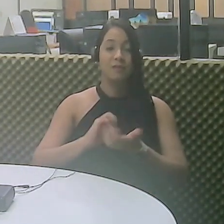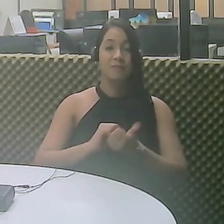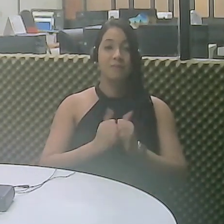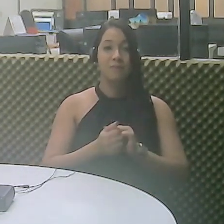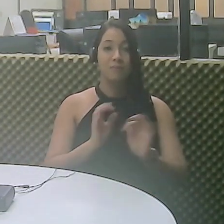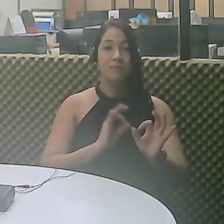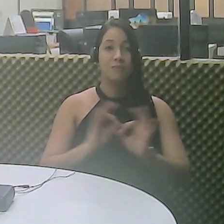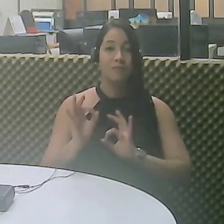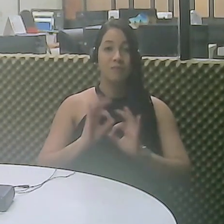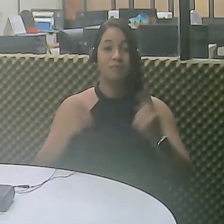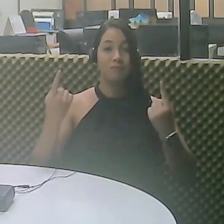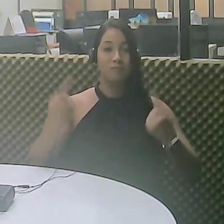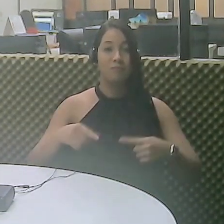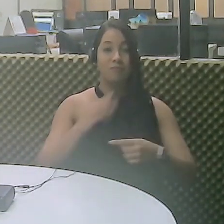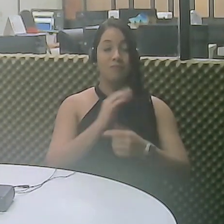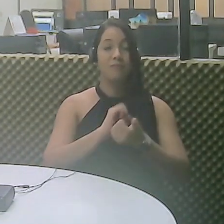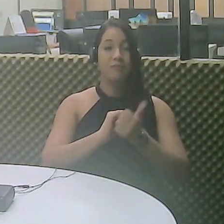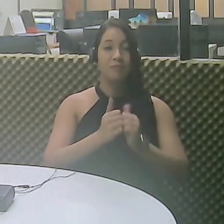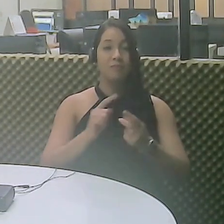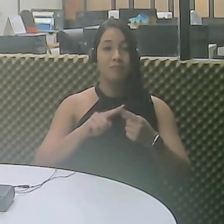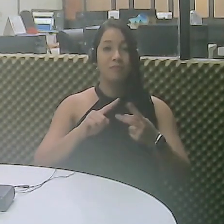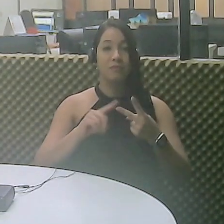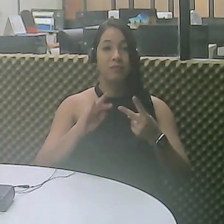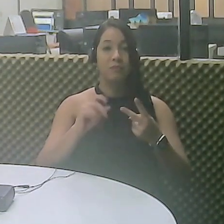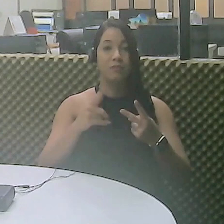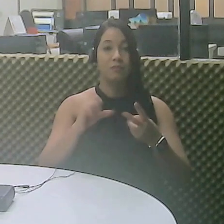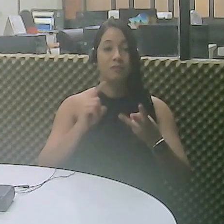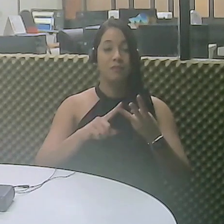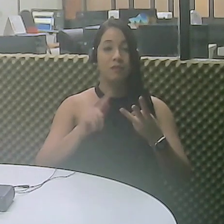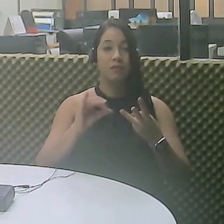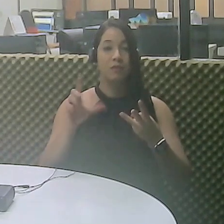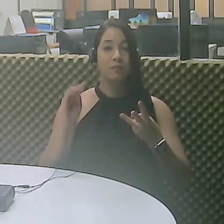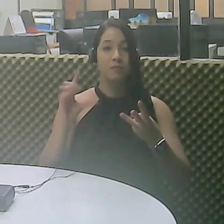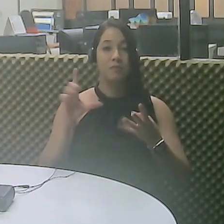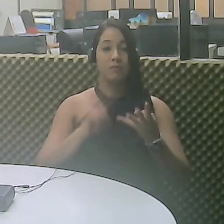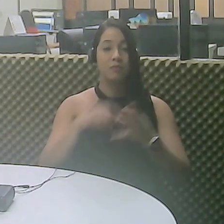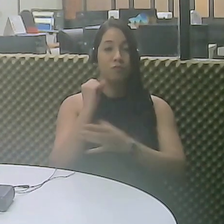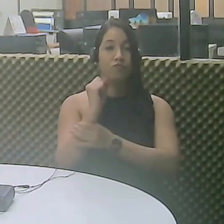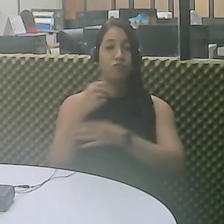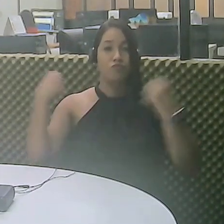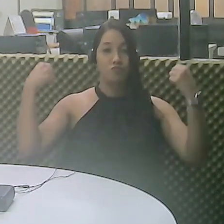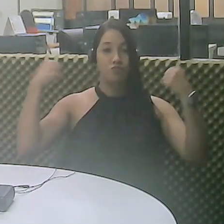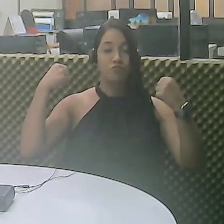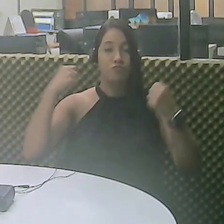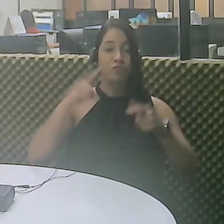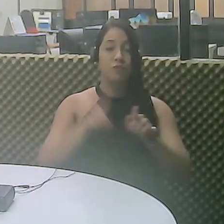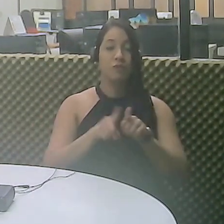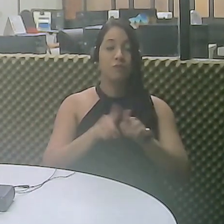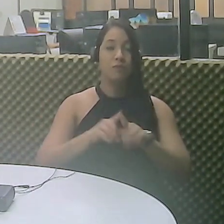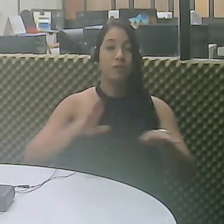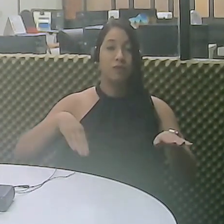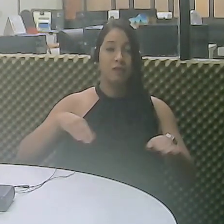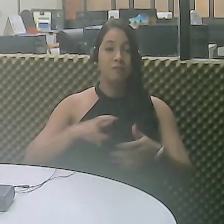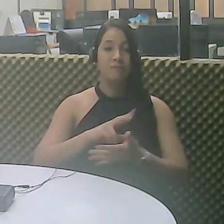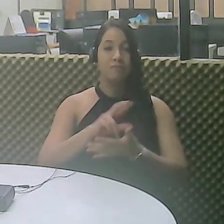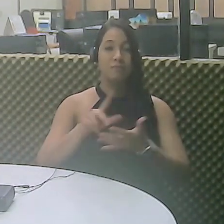para competições de atletismo, bocha, goalball, halterofilismo, natação e para badminton.